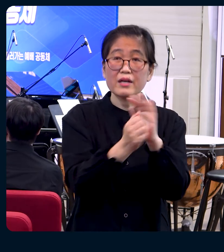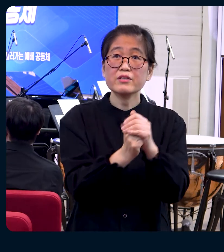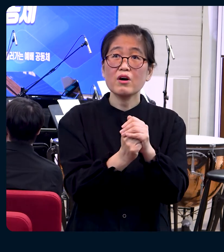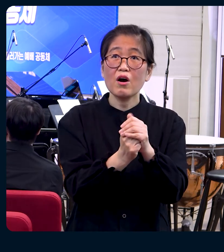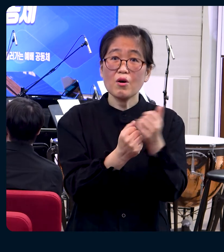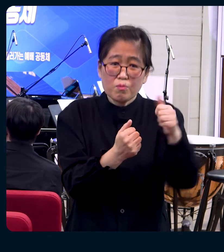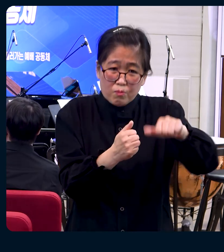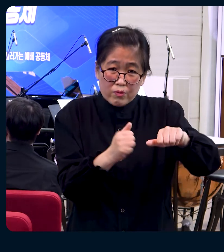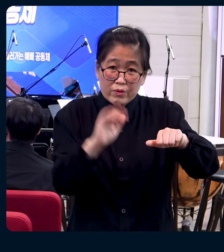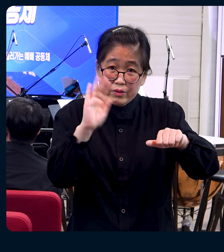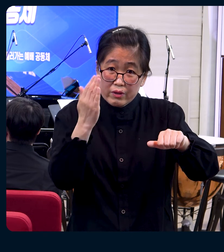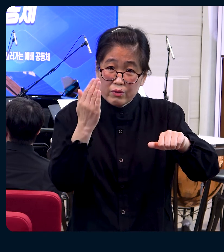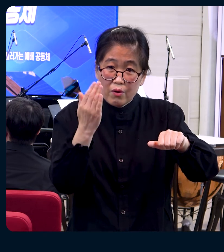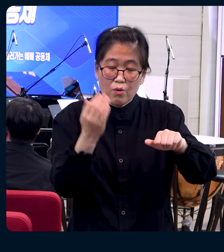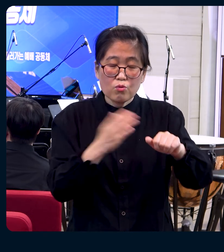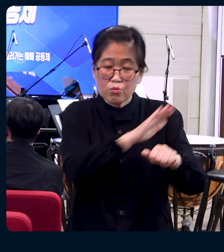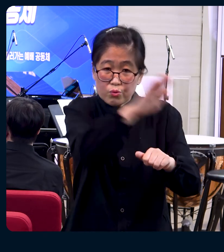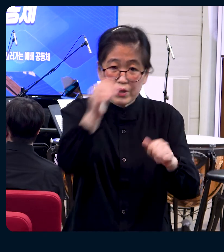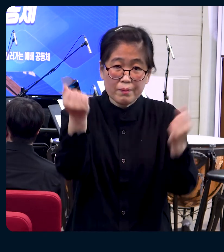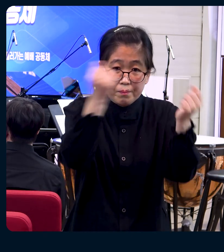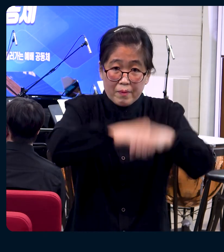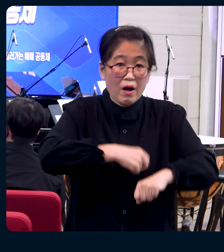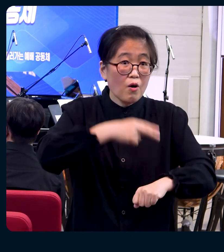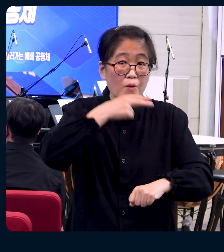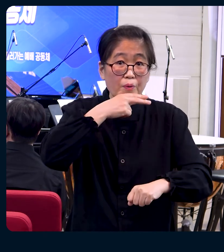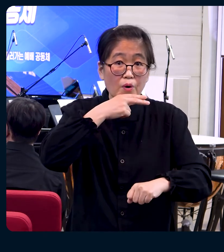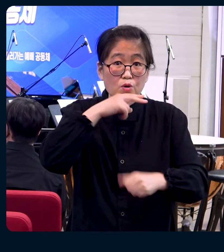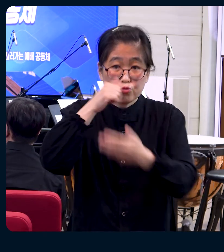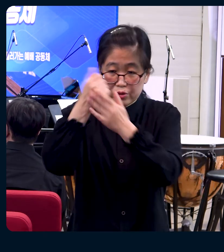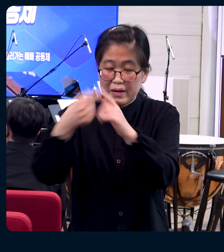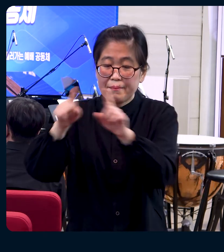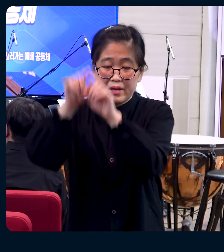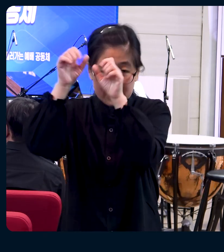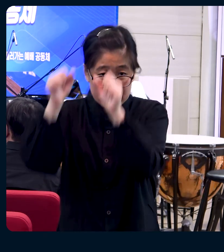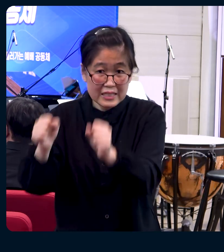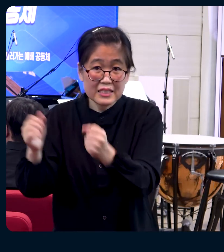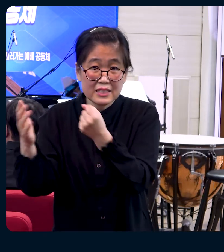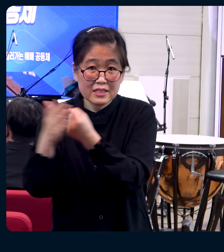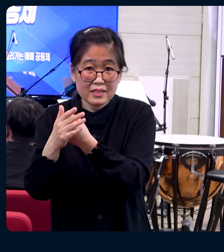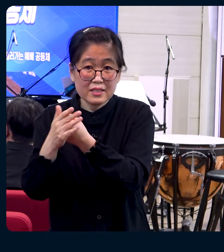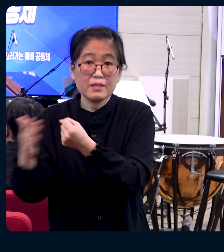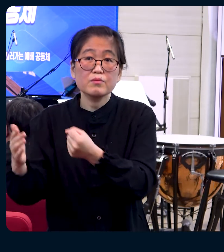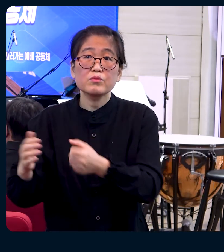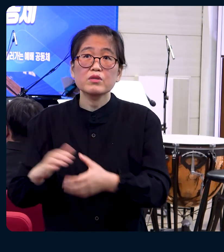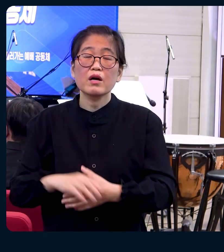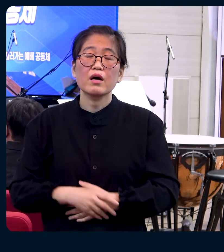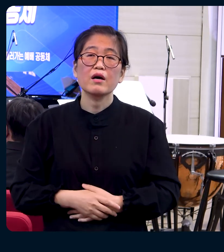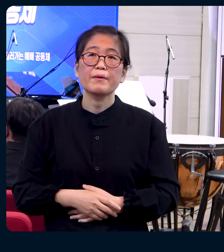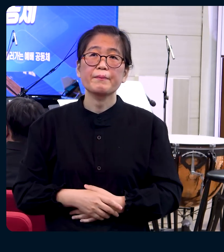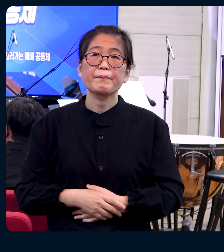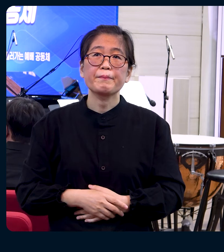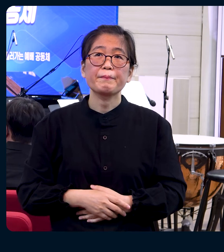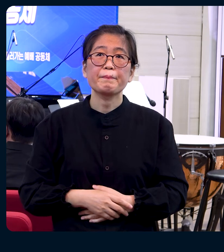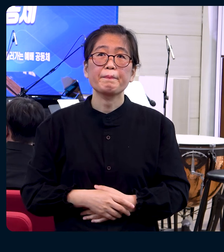않아요. 거꾸로 뛰림을 당하여도 망하지 않아요. 주님이 함께 하시니까.